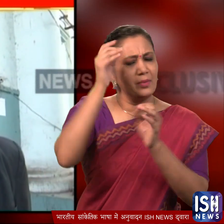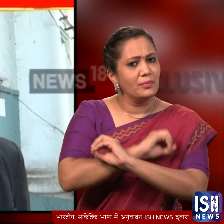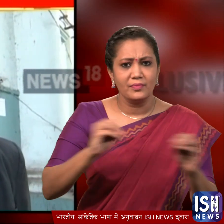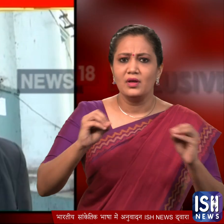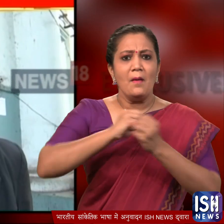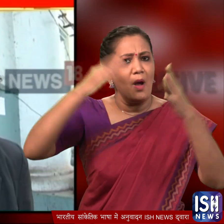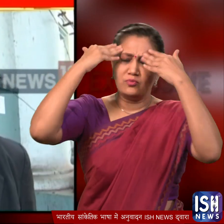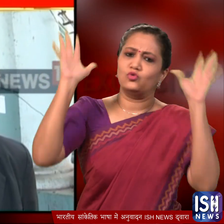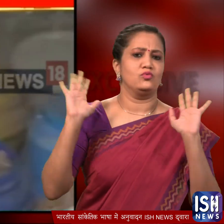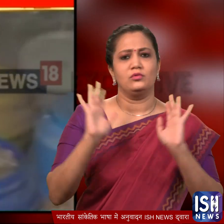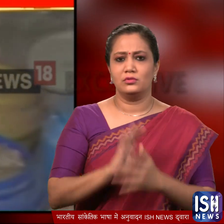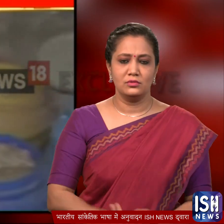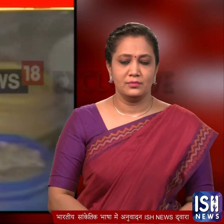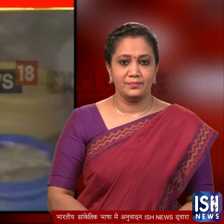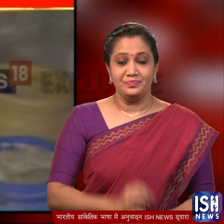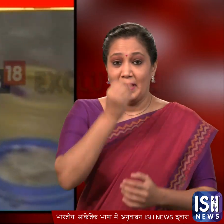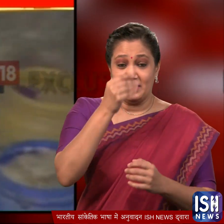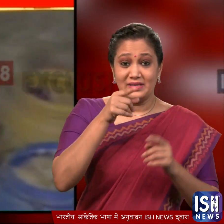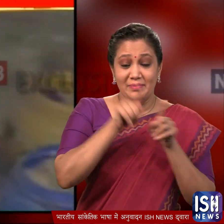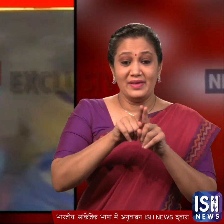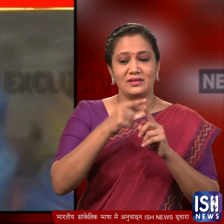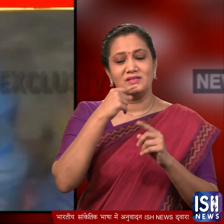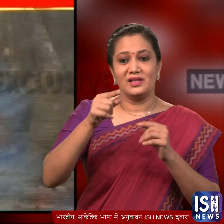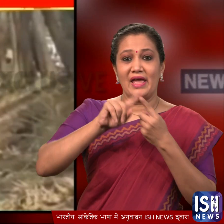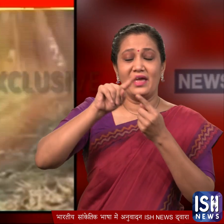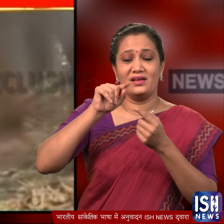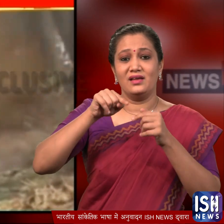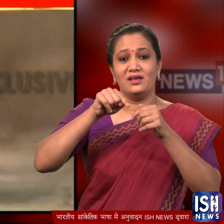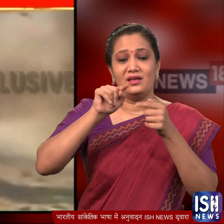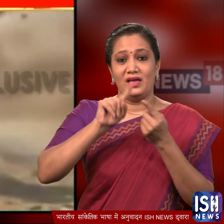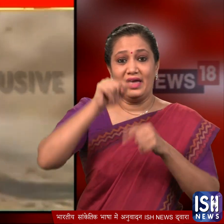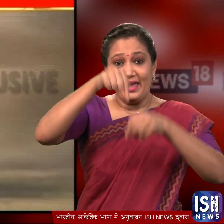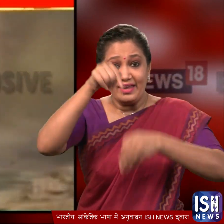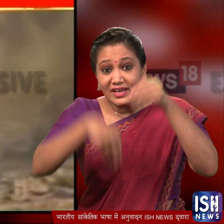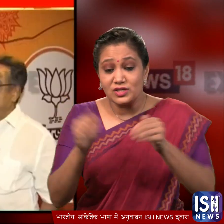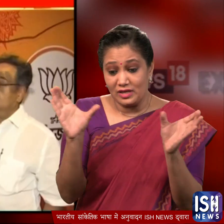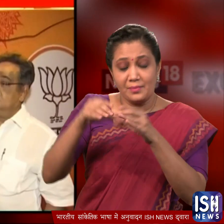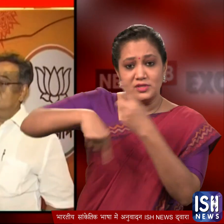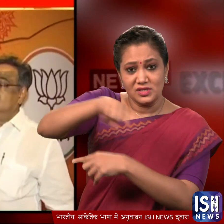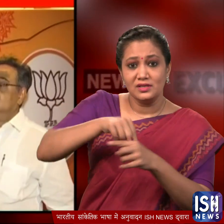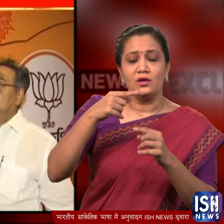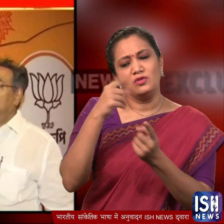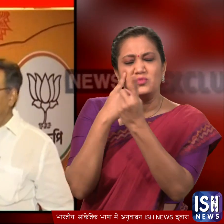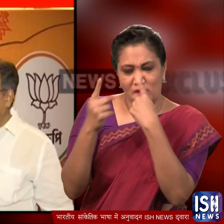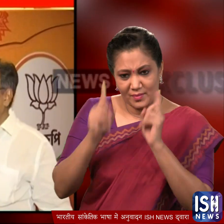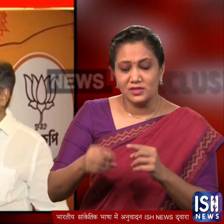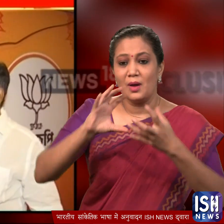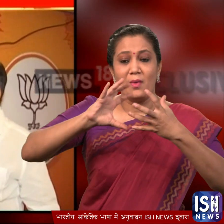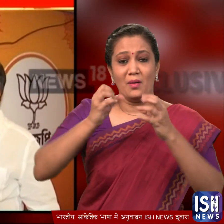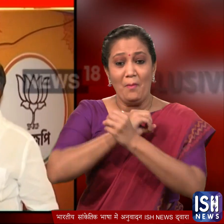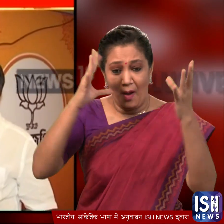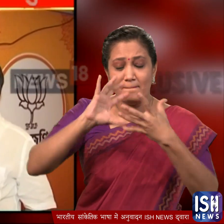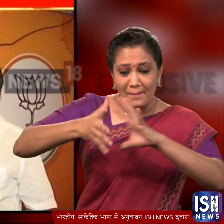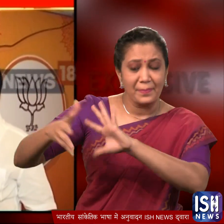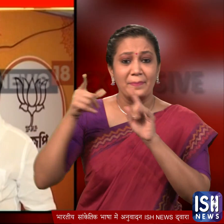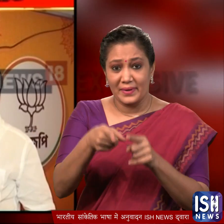हम लोग तो बम के बारे में नहीं जानते हैं। बीजेपी ने ऑपरेशन ब्लास्ट के बाद चुनाव आयोग से कार्रवाई करने की मांग की। जहां जहां बम बनाया जा रहा